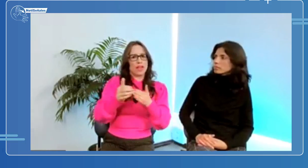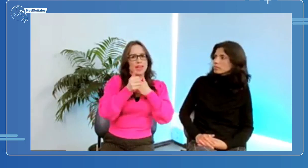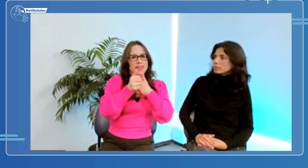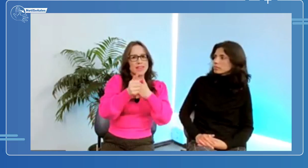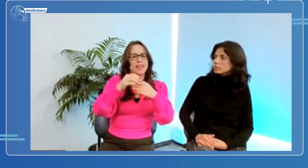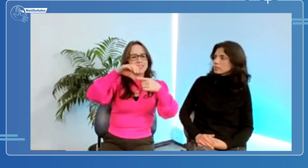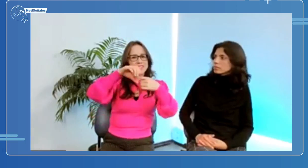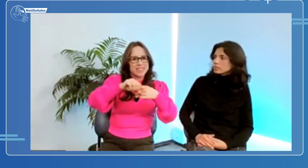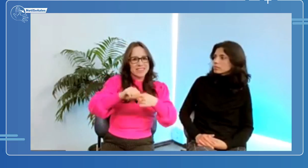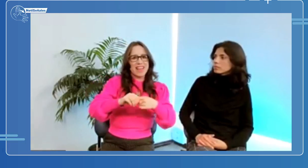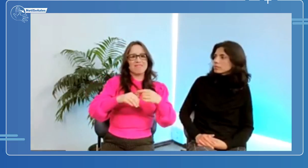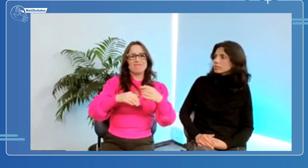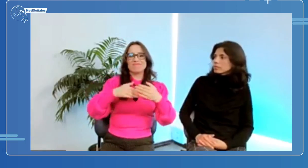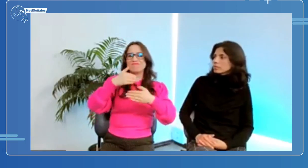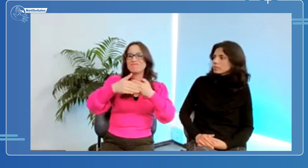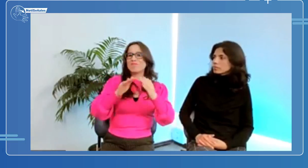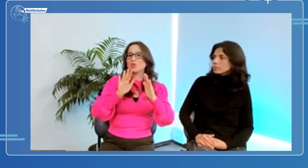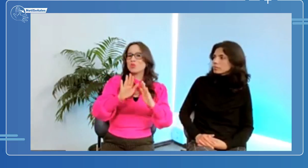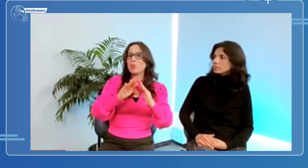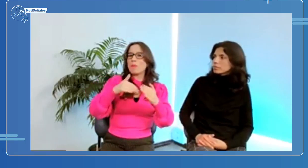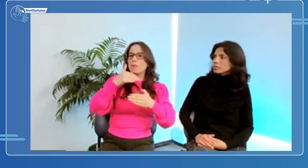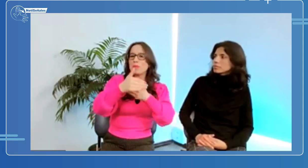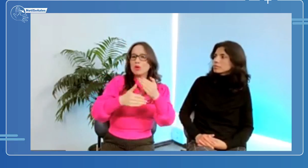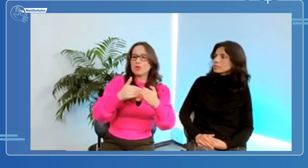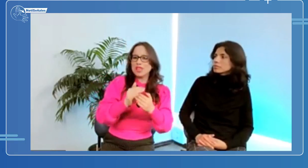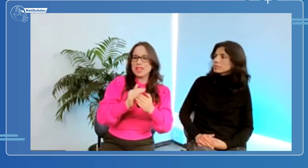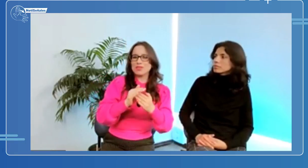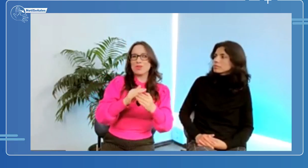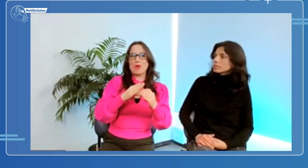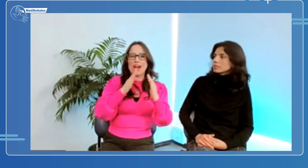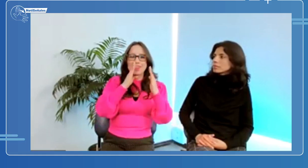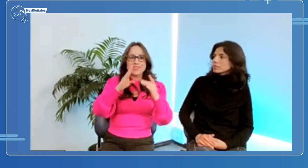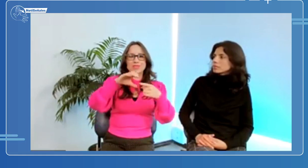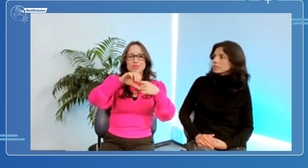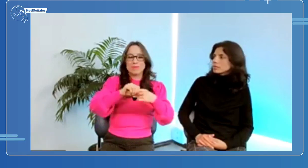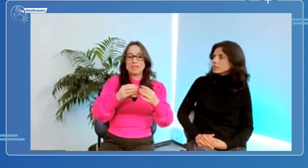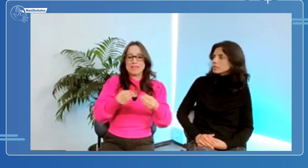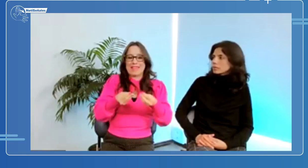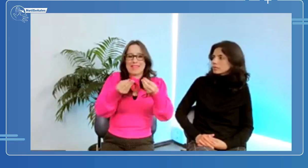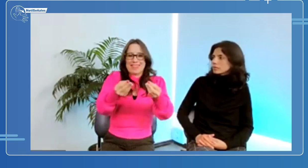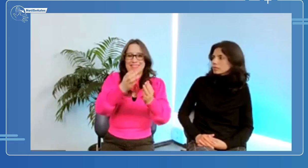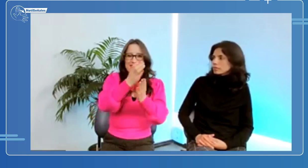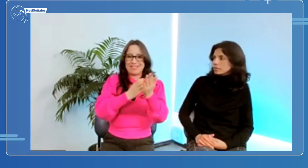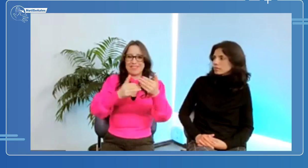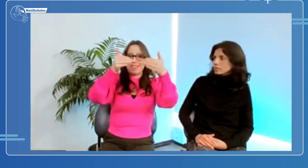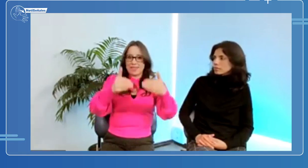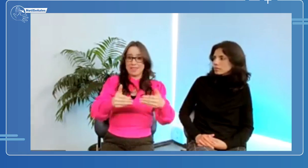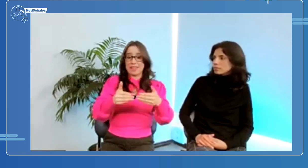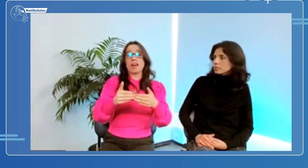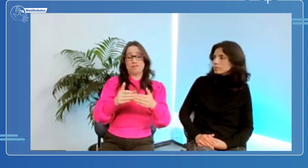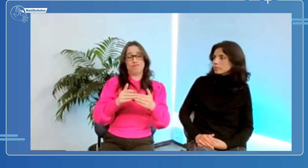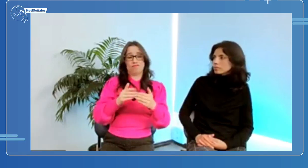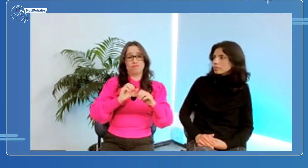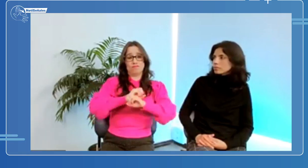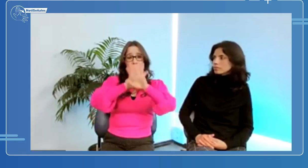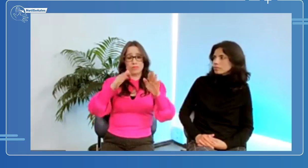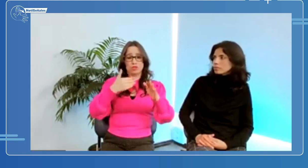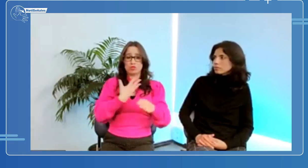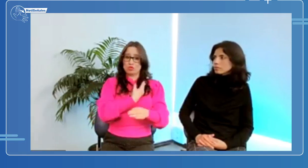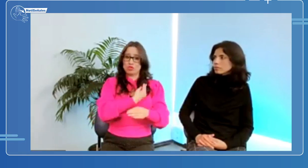hacemos la explicación, pero ya los entes territoriales son como los encargados, entonces damos las orientaciones donde pueden